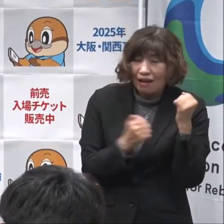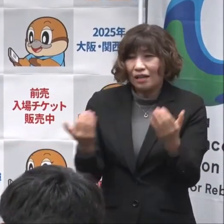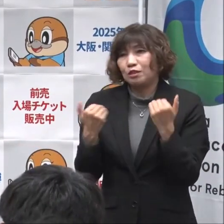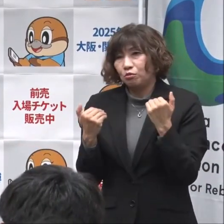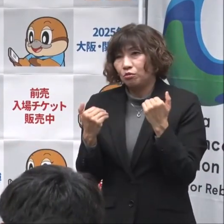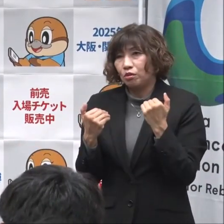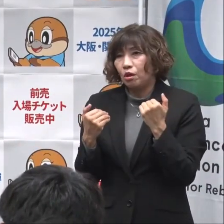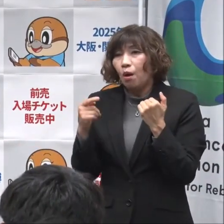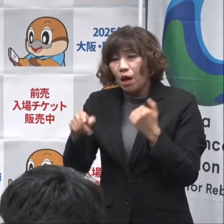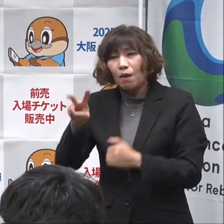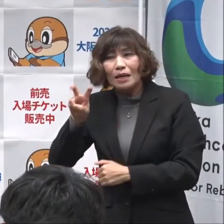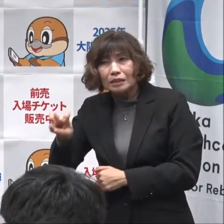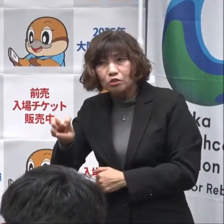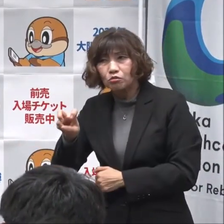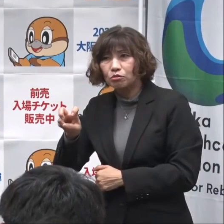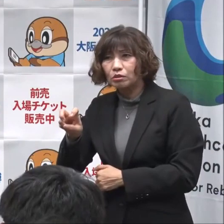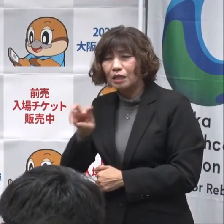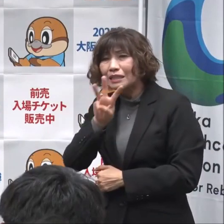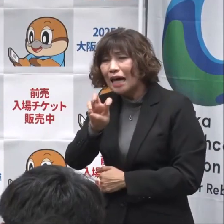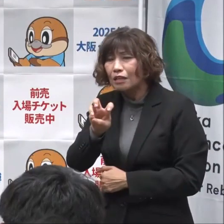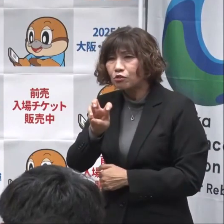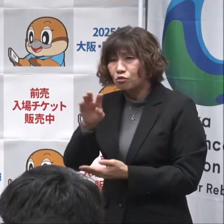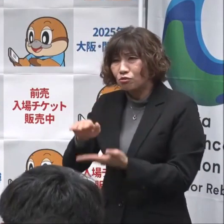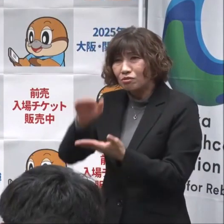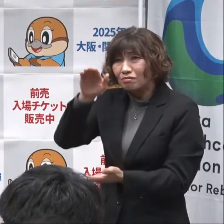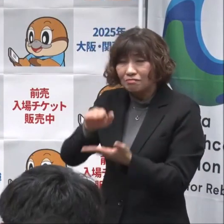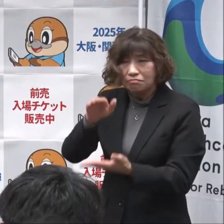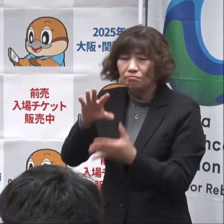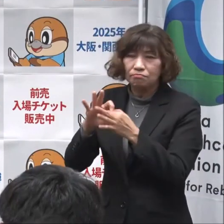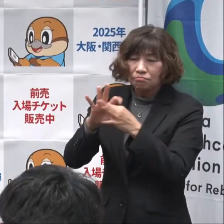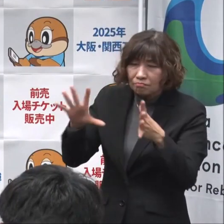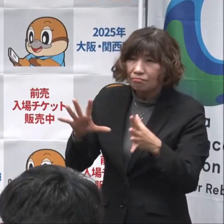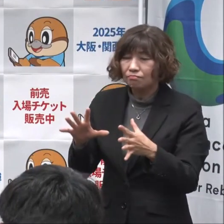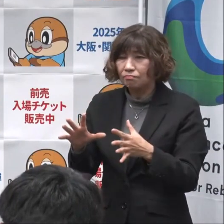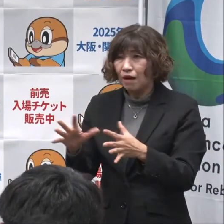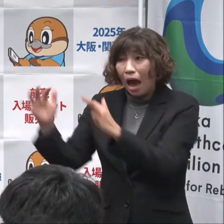かなということに関わらず、これは大きな津波が来るということになれば、